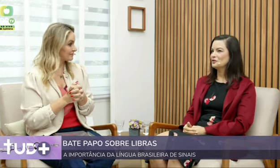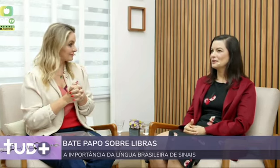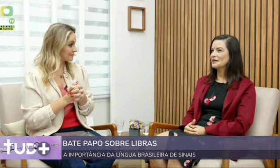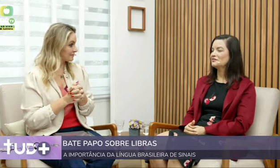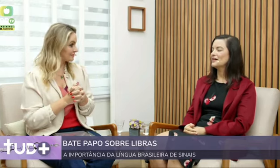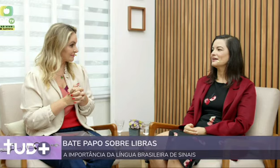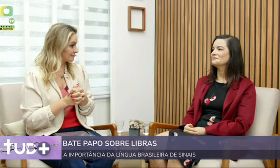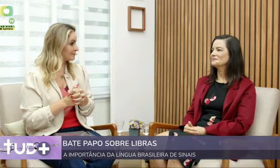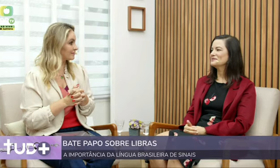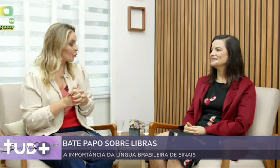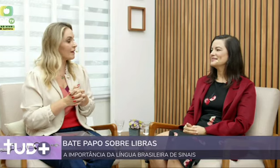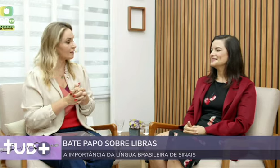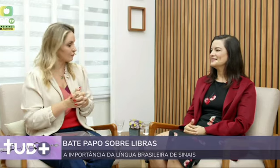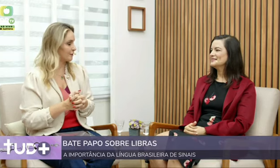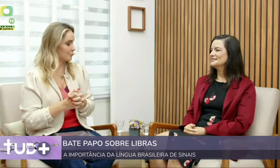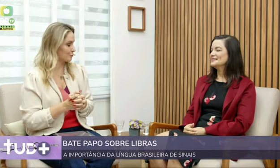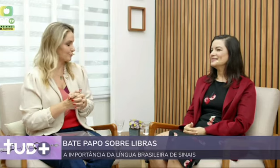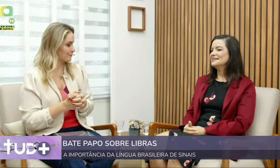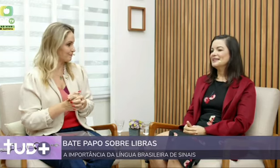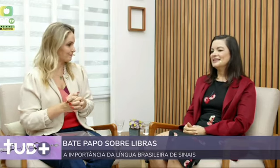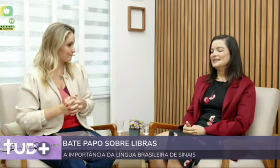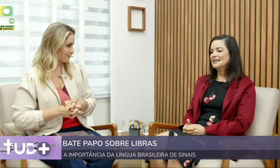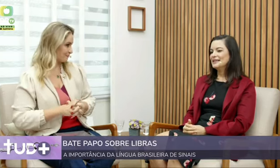eu frequentava lá. Como é que foi isso?